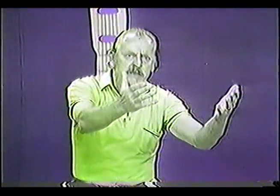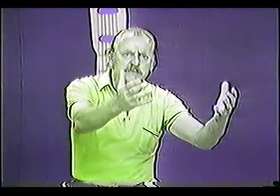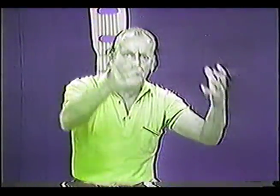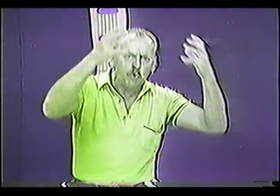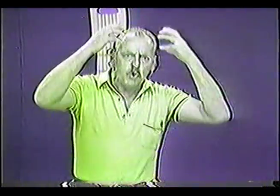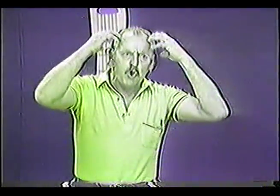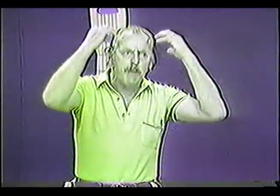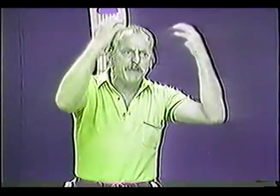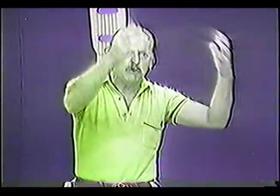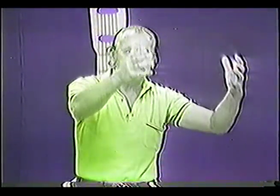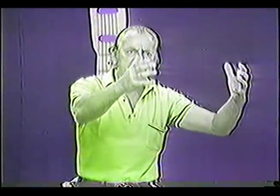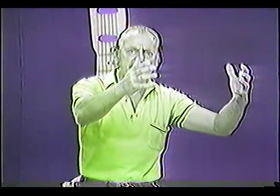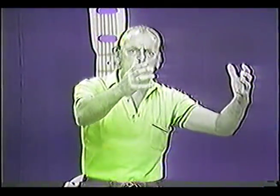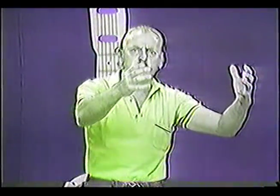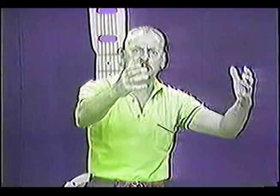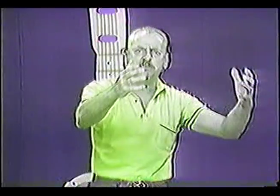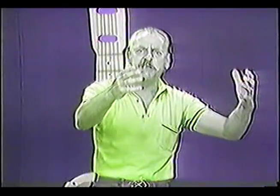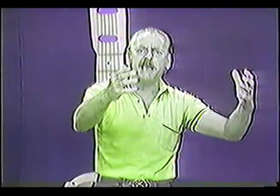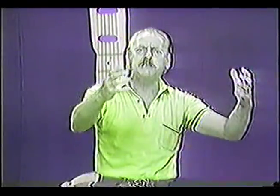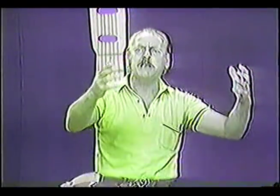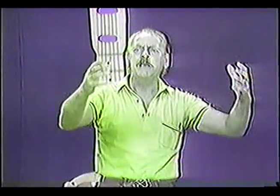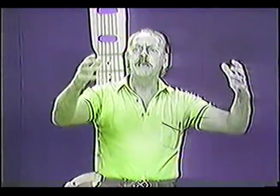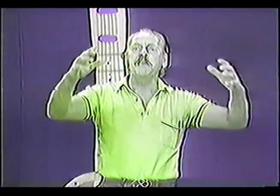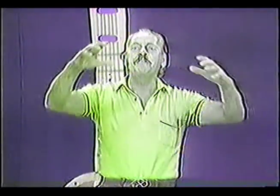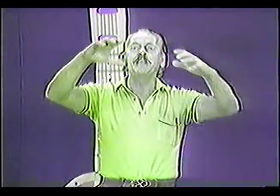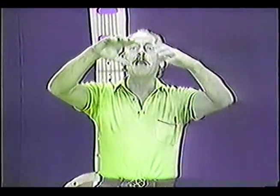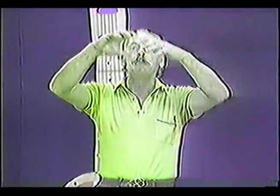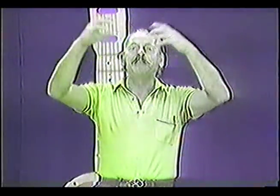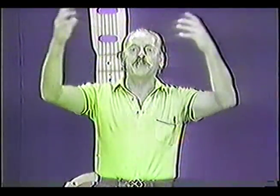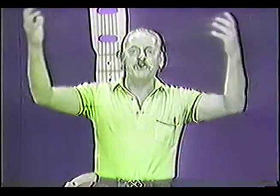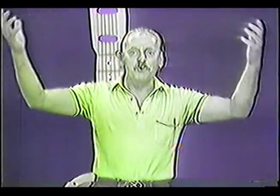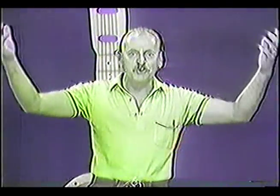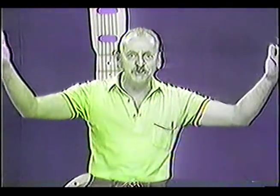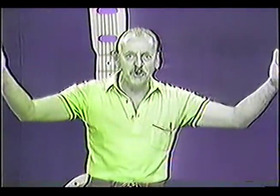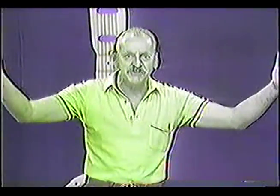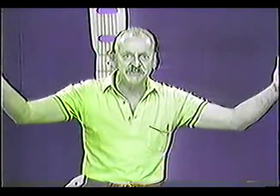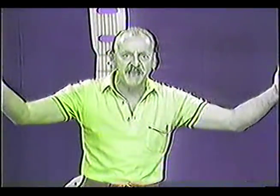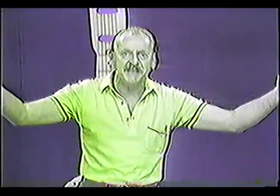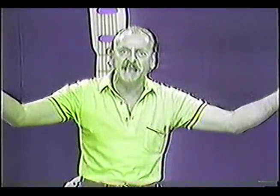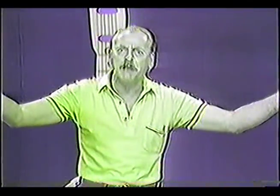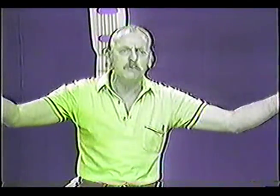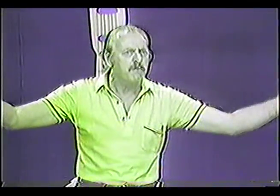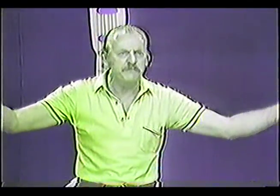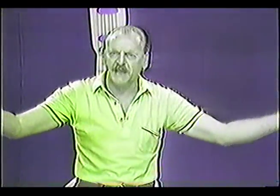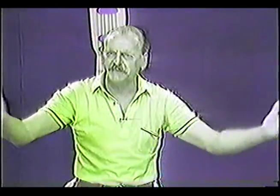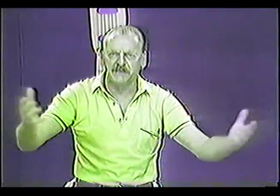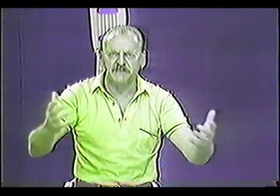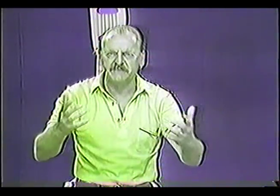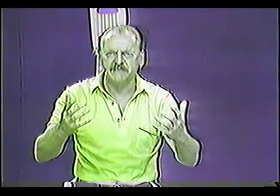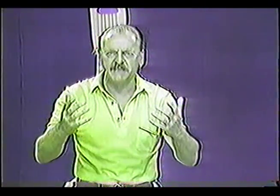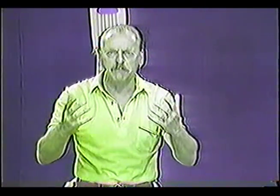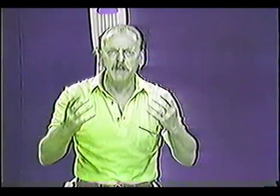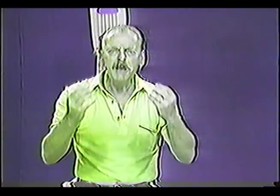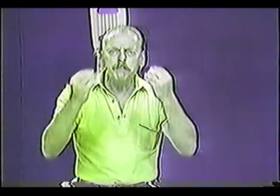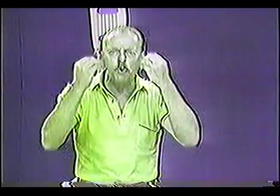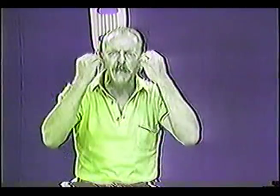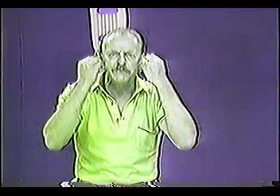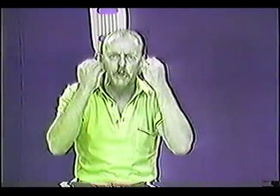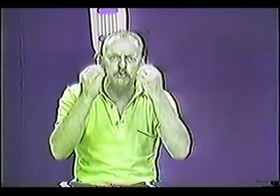da coroa para os festeiros do ano seguinte. E finalmente o doce, aquela confraternização. Por isso que eu